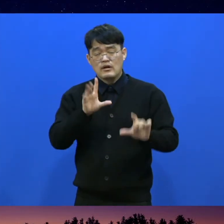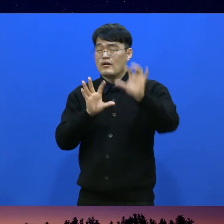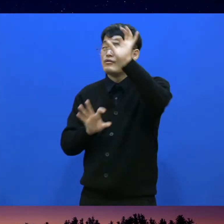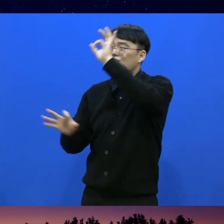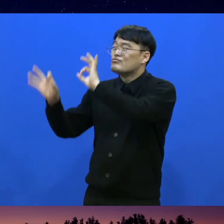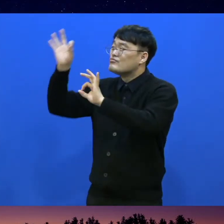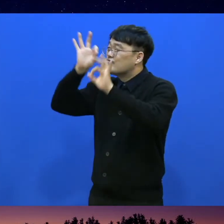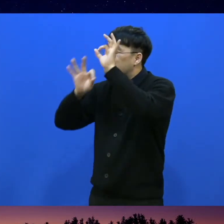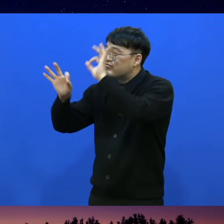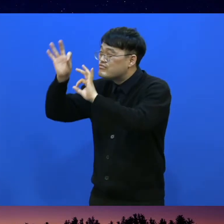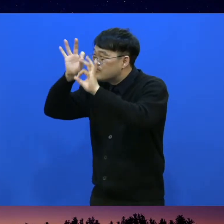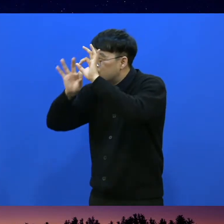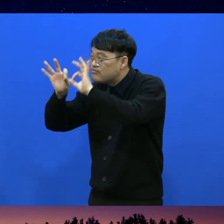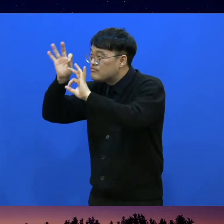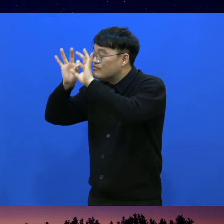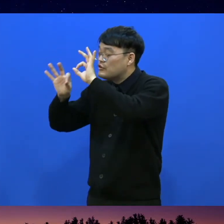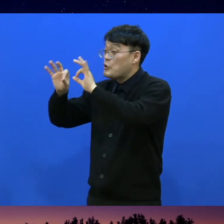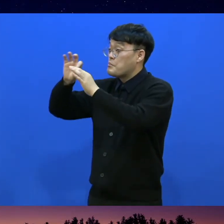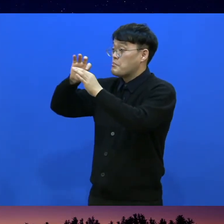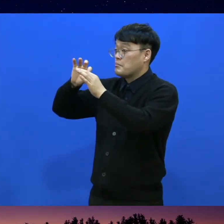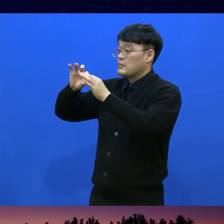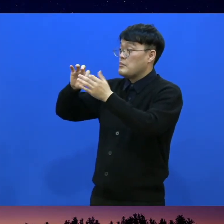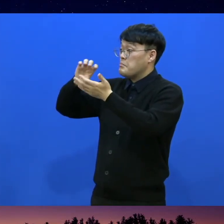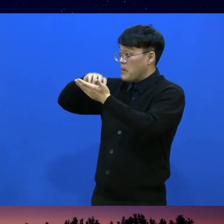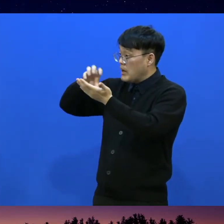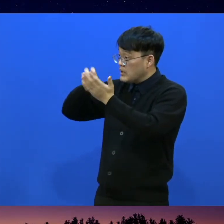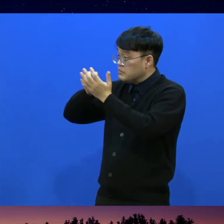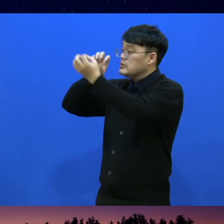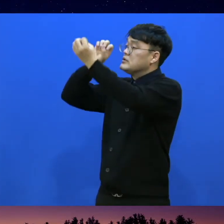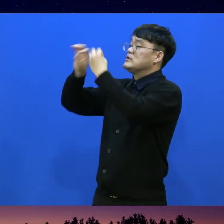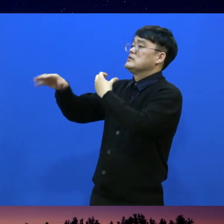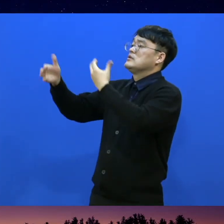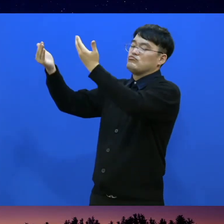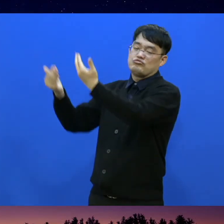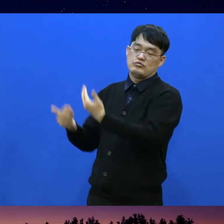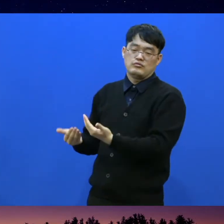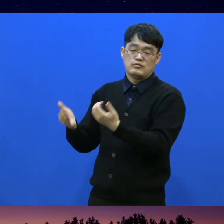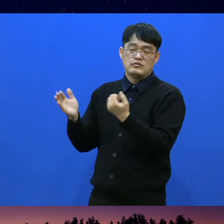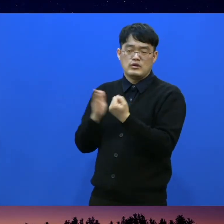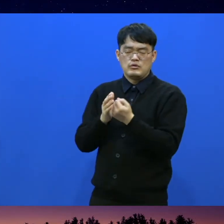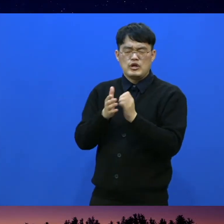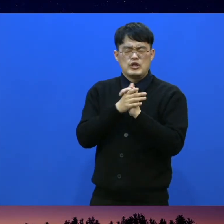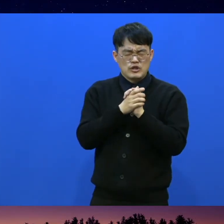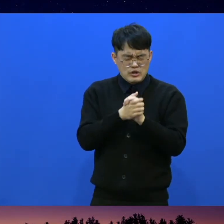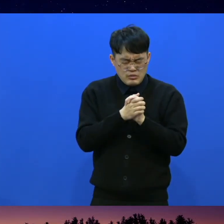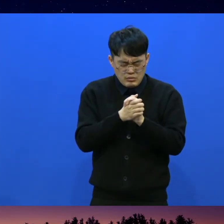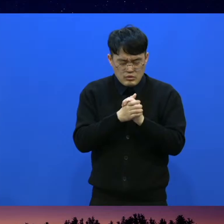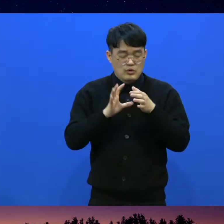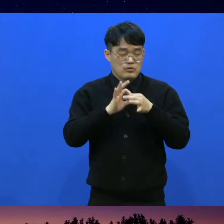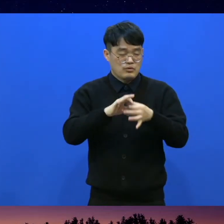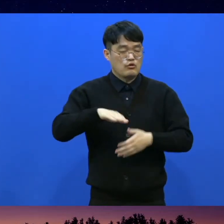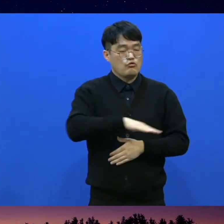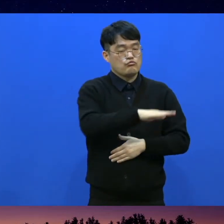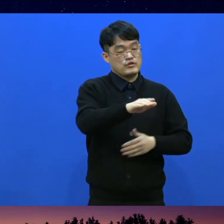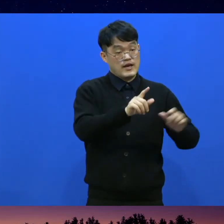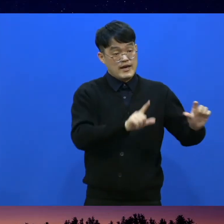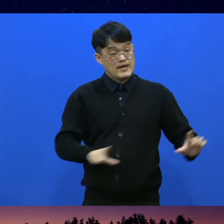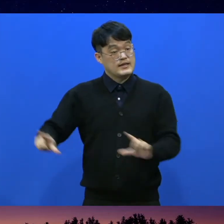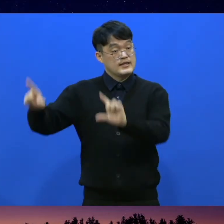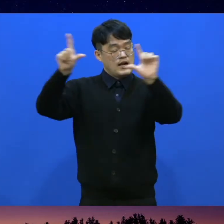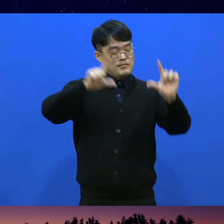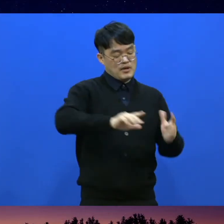만큼 인생이 달라져요. 기도가 우리의 인생을 바꾸는 것입니다. 기도가 우리의